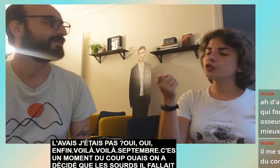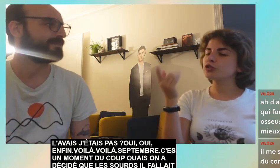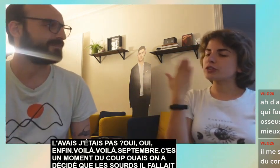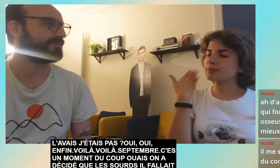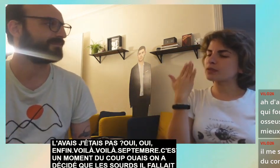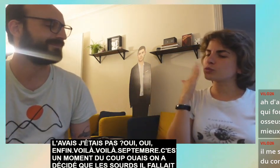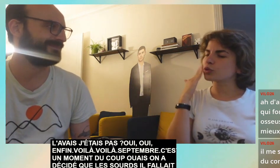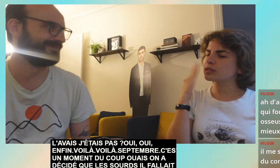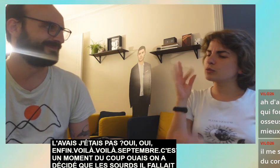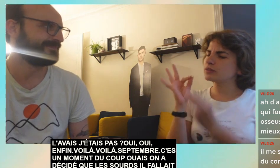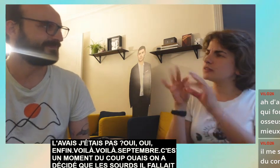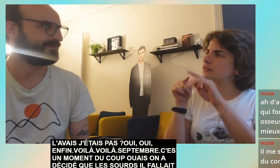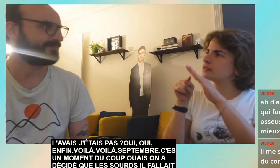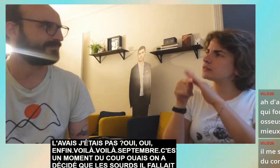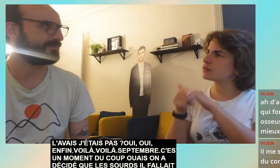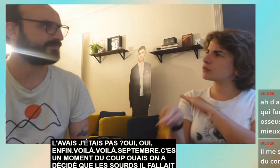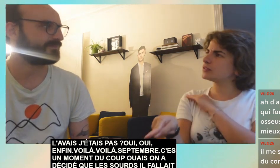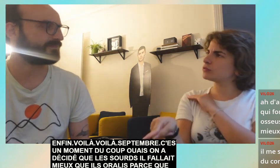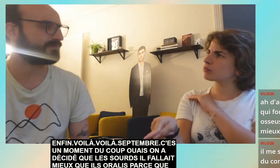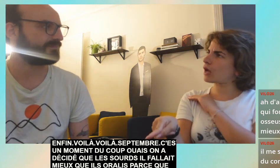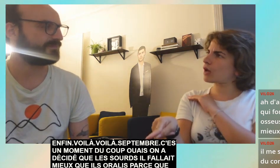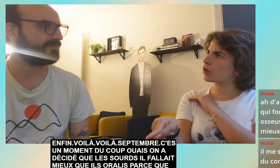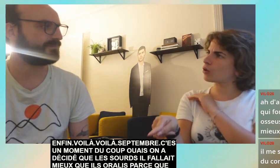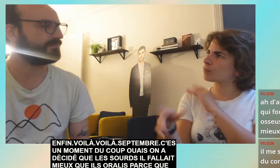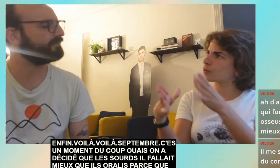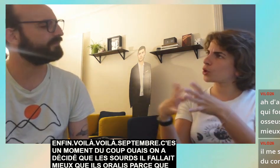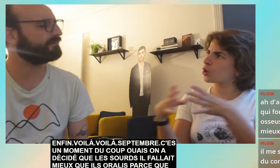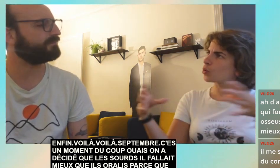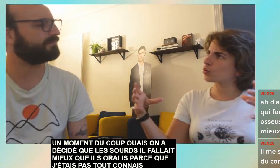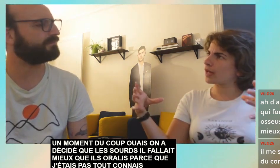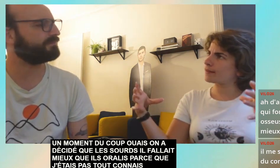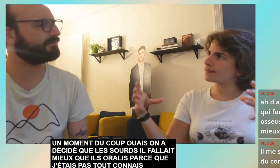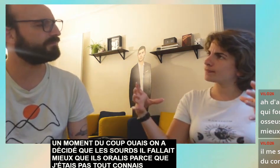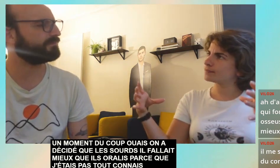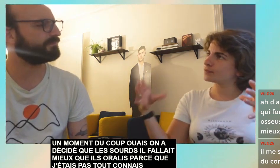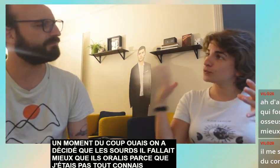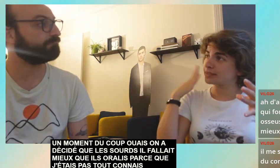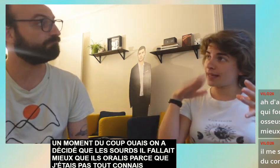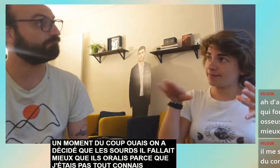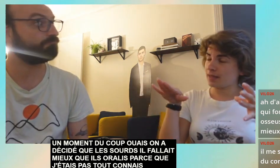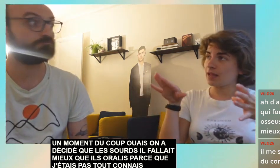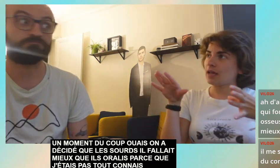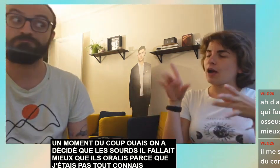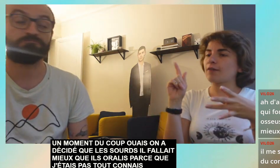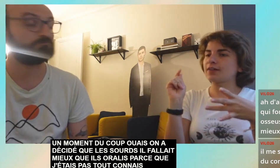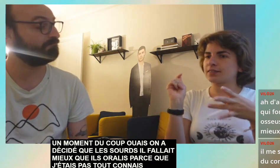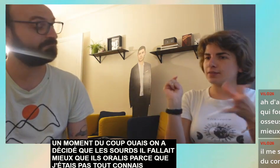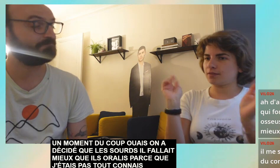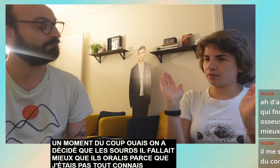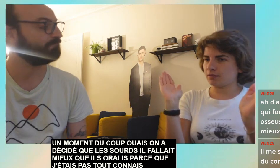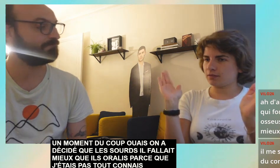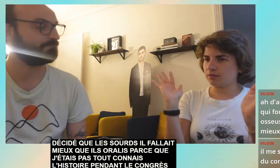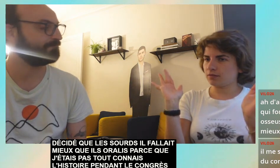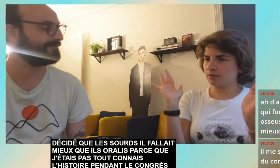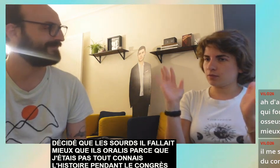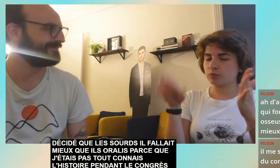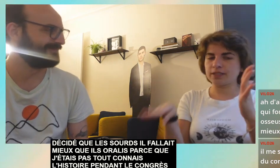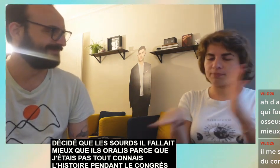je sais pas, tu connais aussi l'histoire pendant le congrès, tu sais. En fait, au